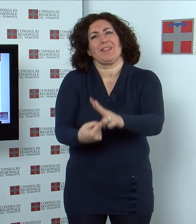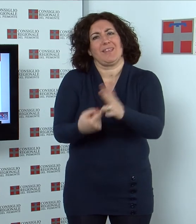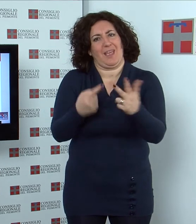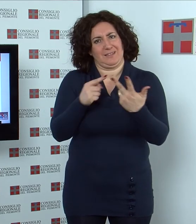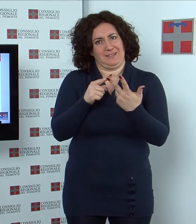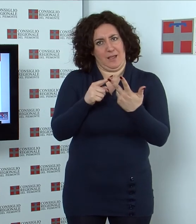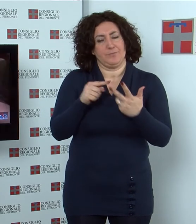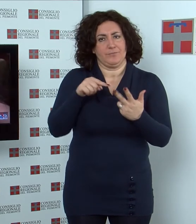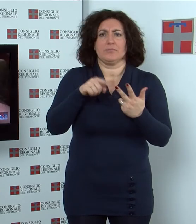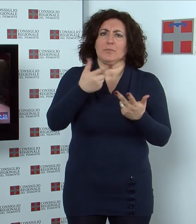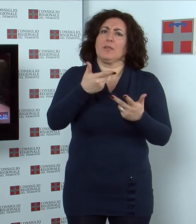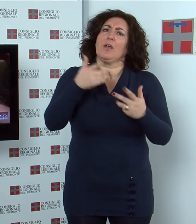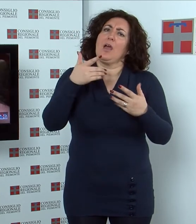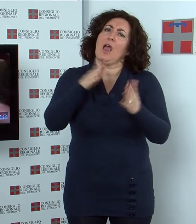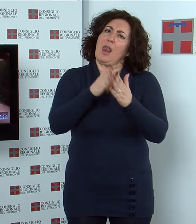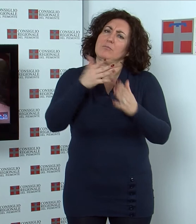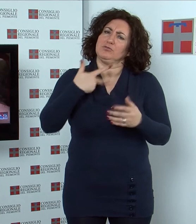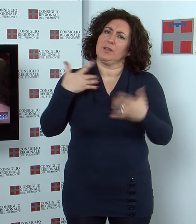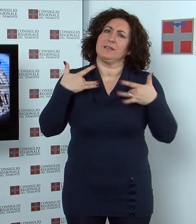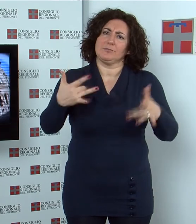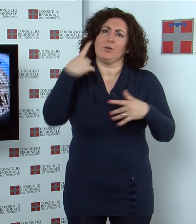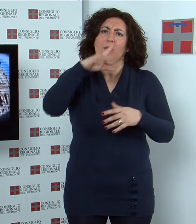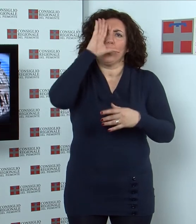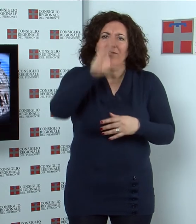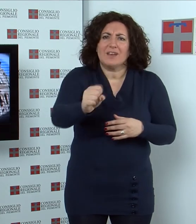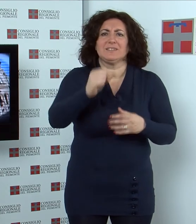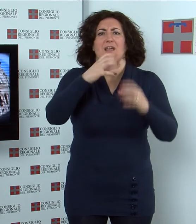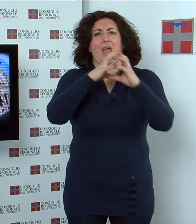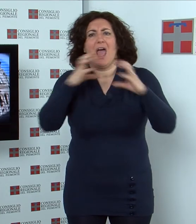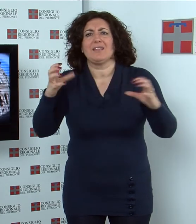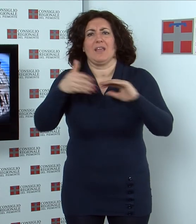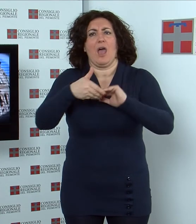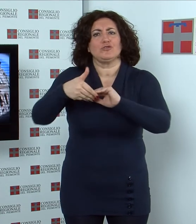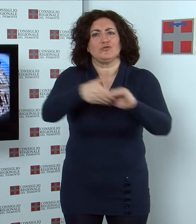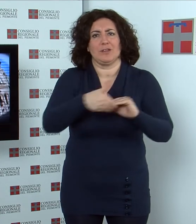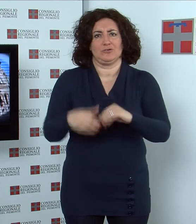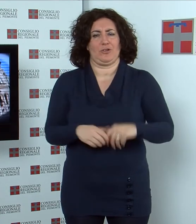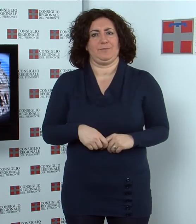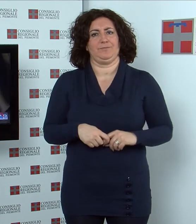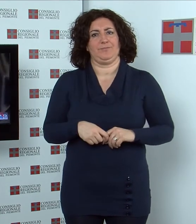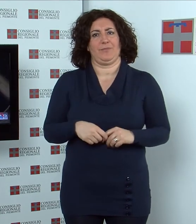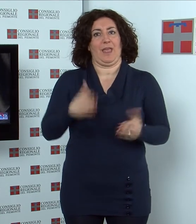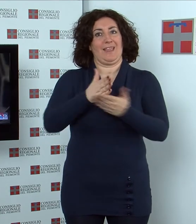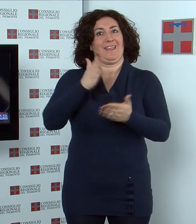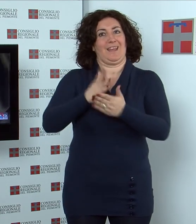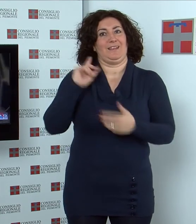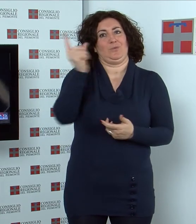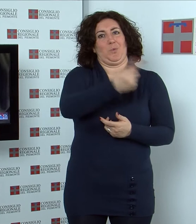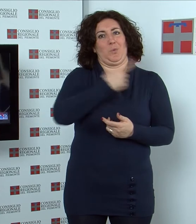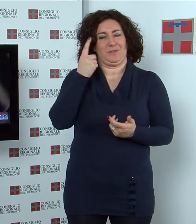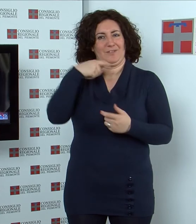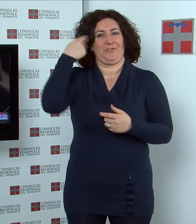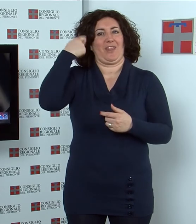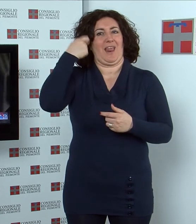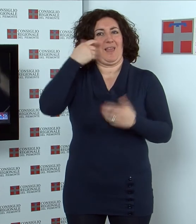disponibile per università, biblioteche, enti e associazioni. I diritti di tutti, film per le scuole. Proseguono fino ad